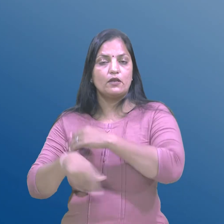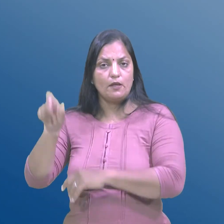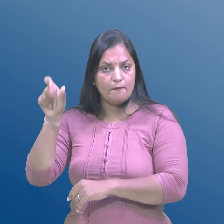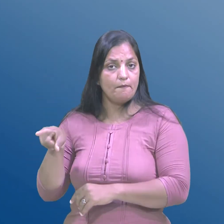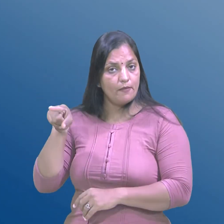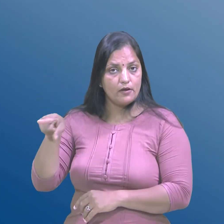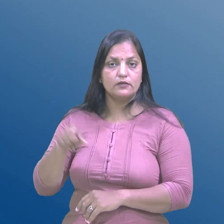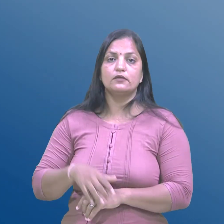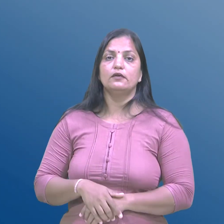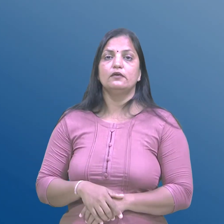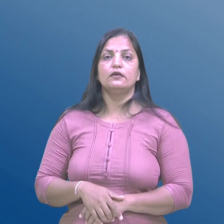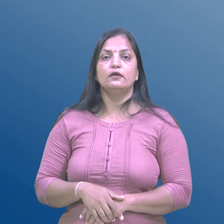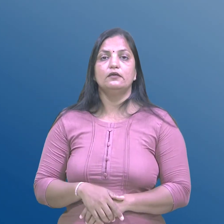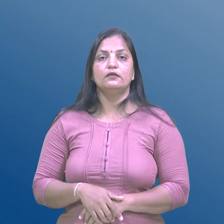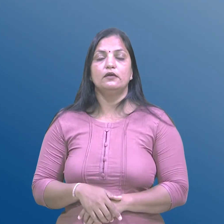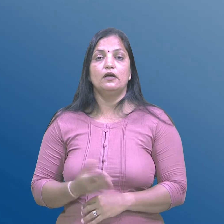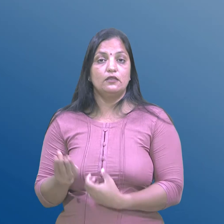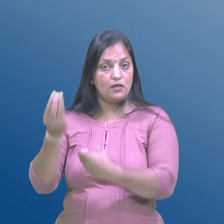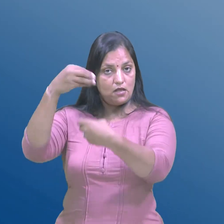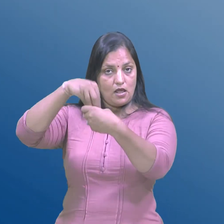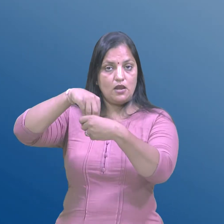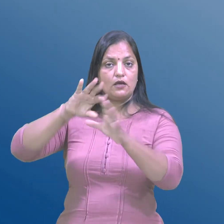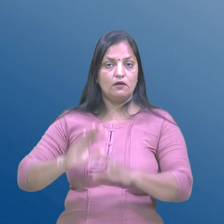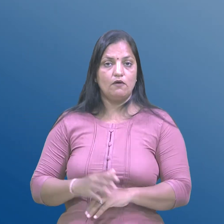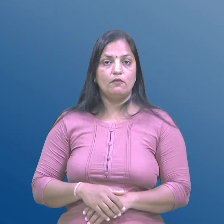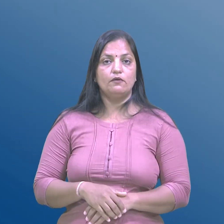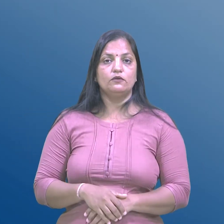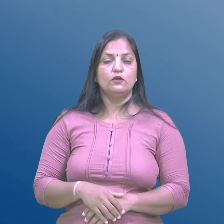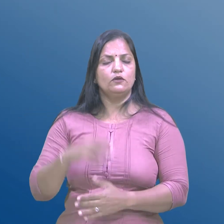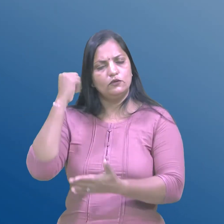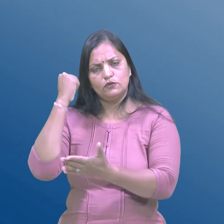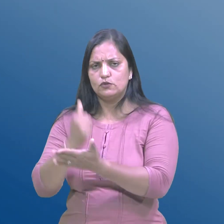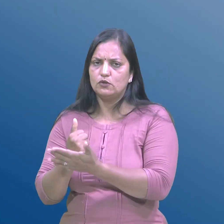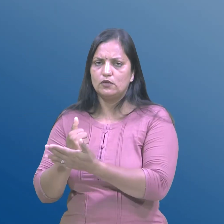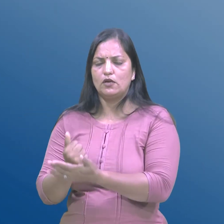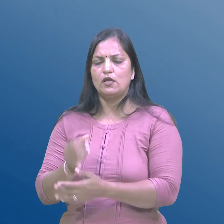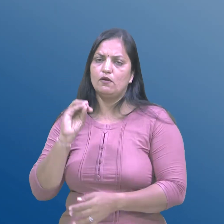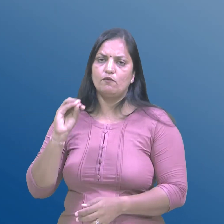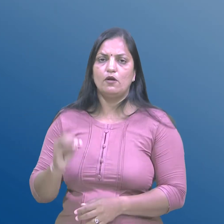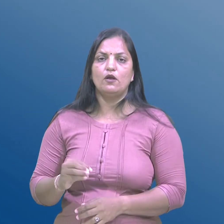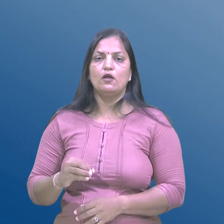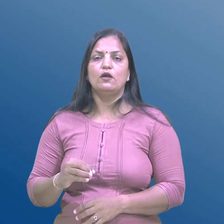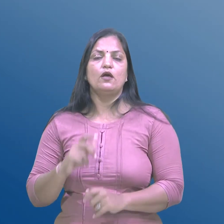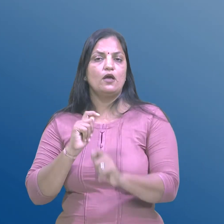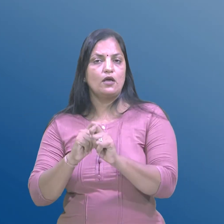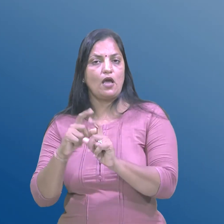વ્યક્તિઓને સમાવવામાં આવે તે સુનિશ્ચિત કરવા યોગ્ય પગલાં ભરશે.